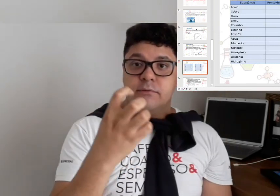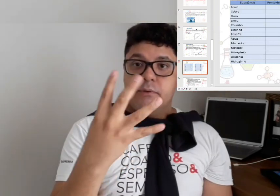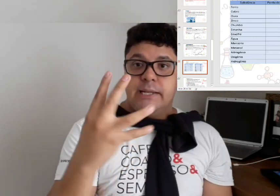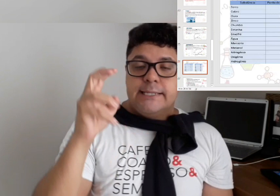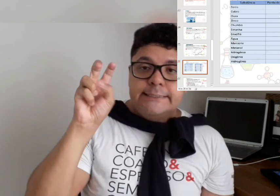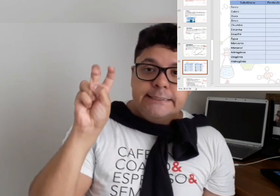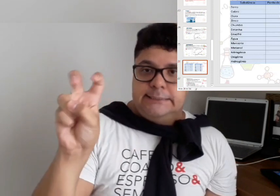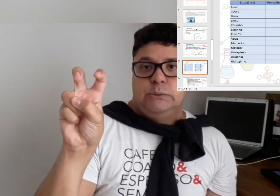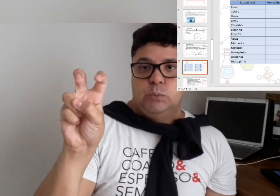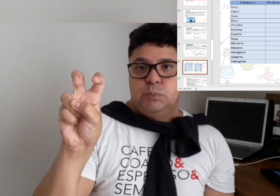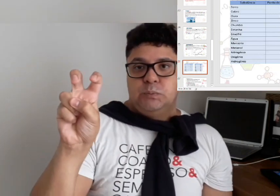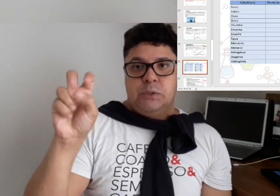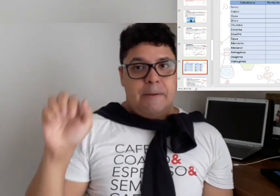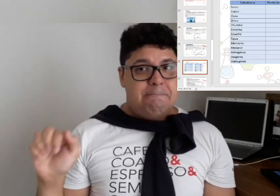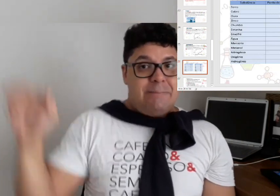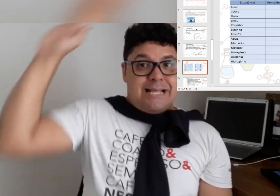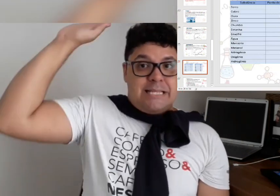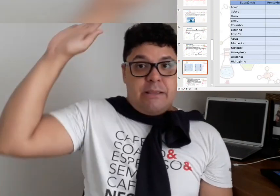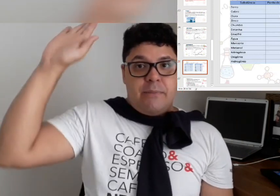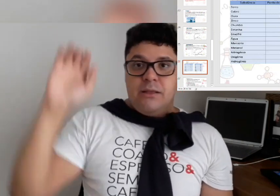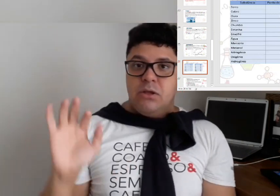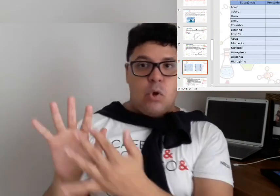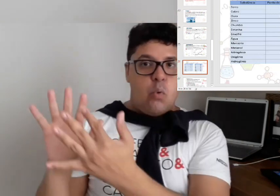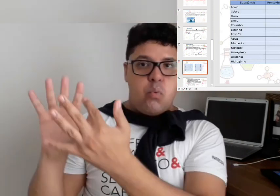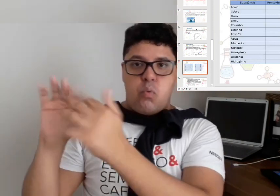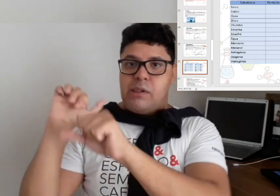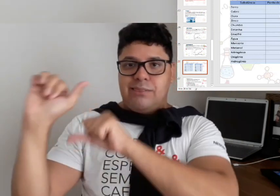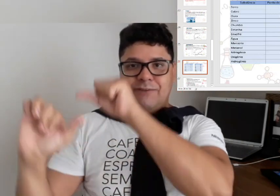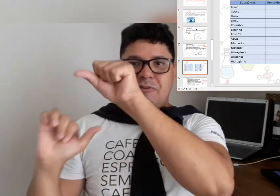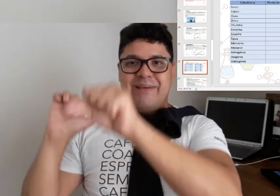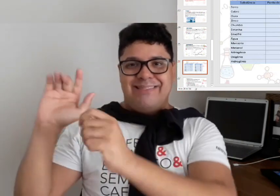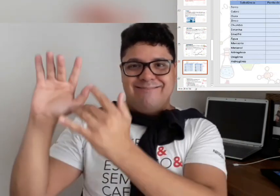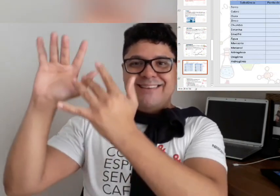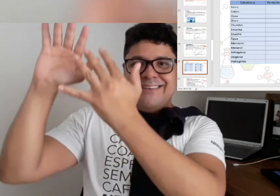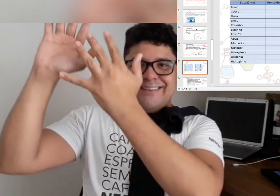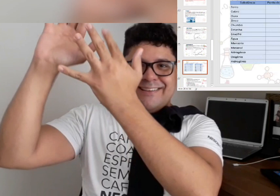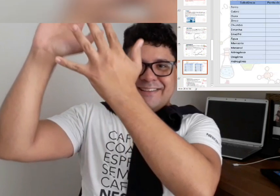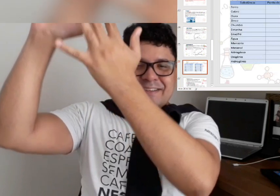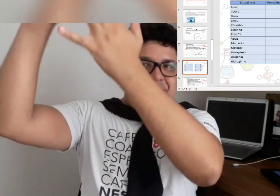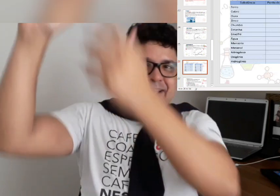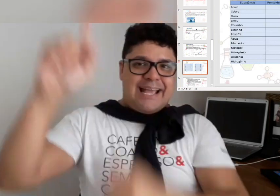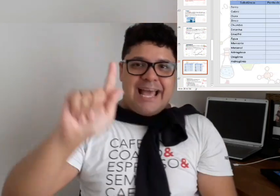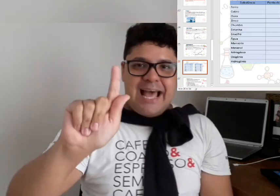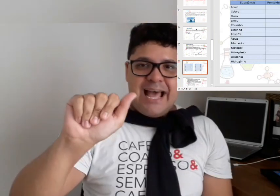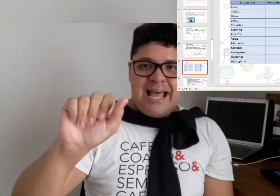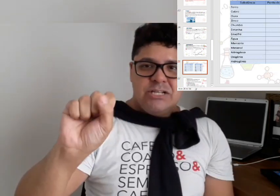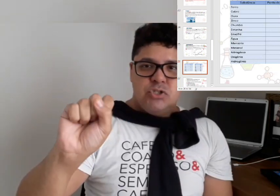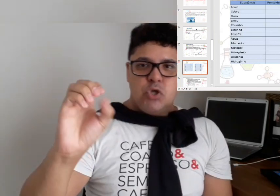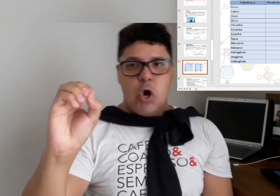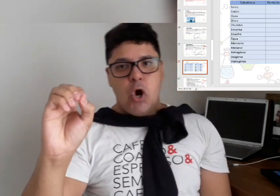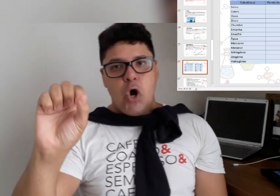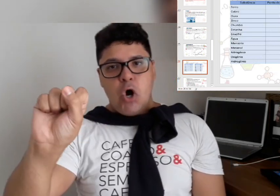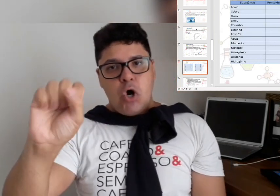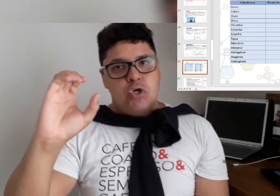445, ele está passando do líquido para o gasoso, certo? Acima de 445, ele